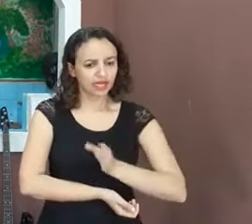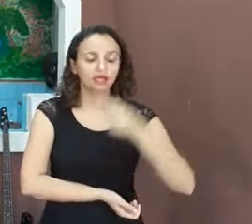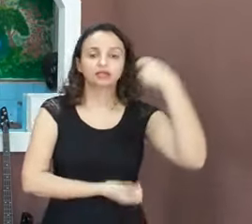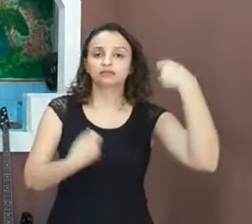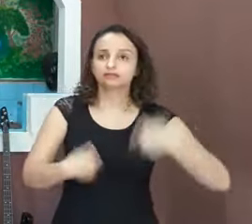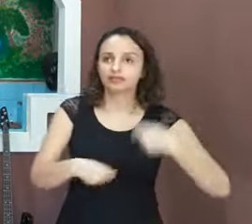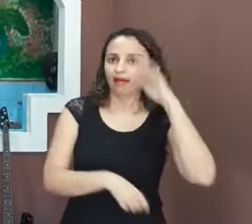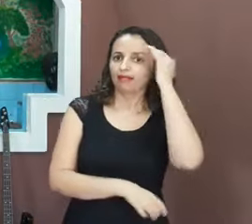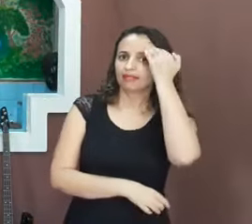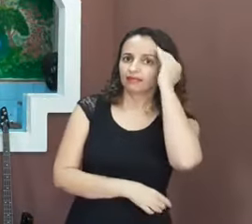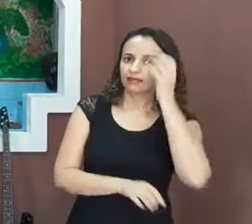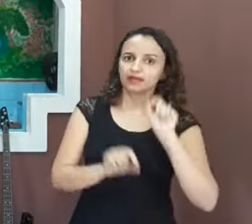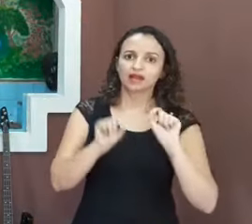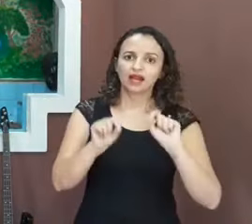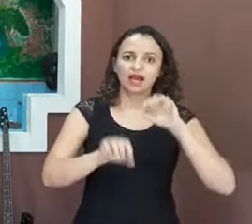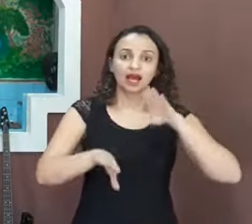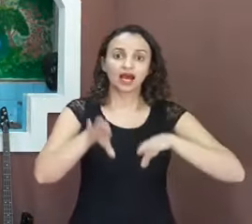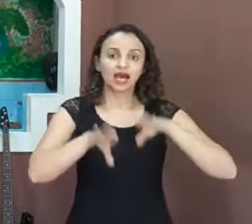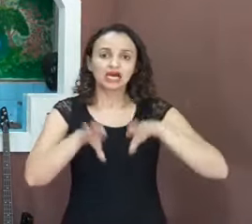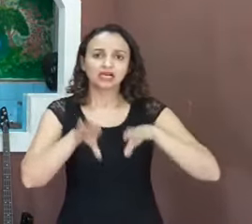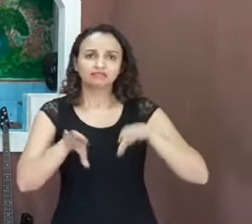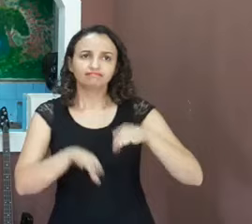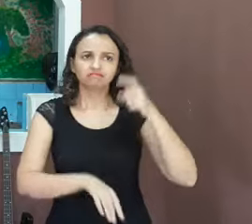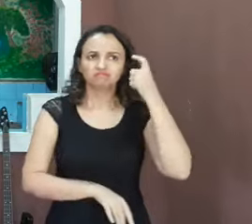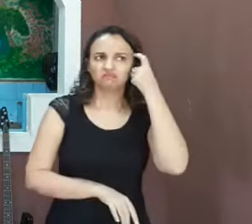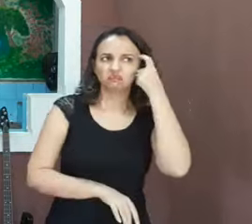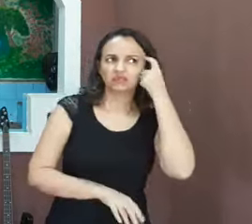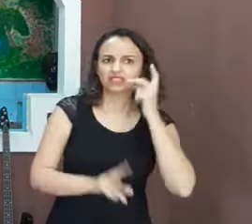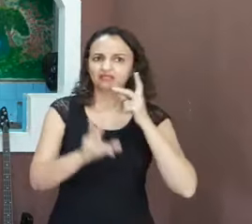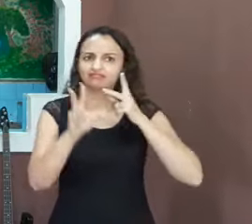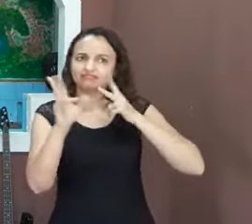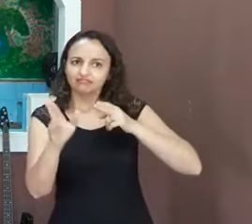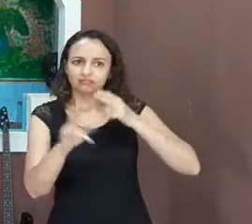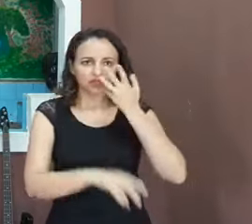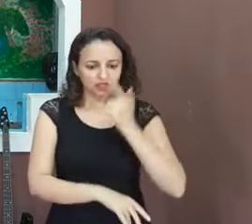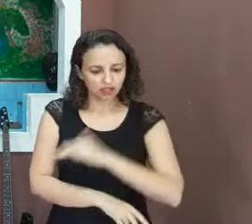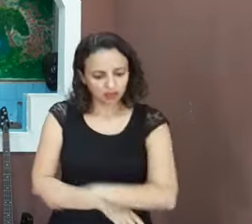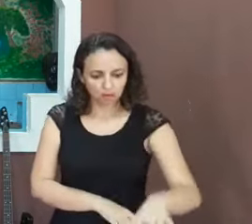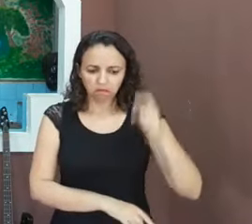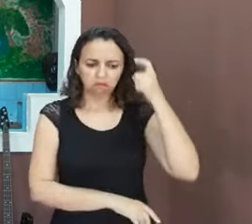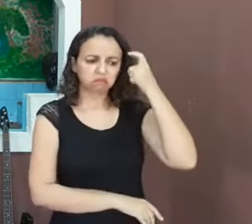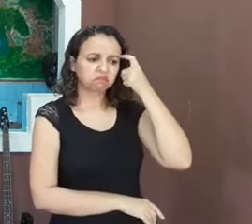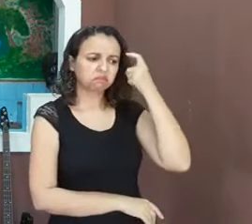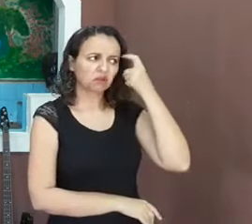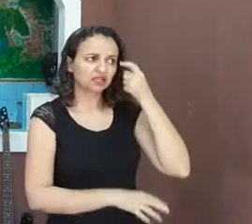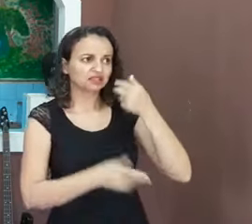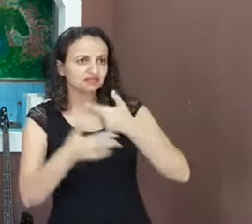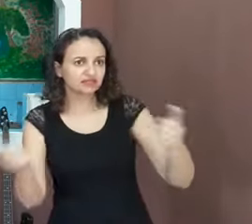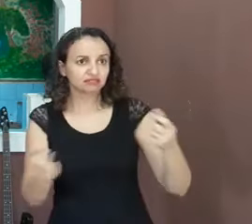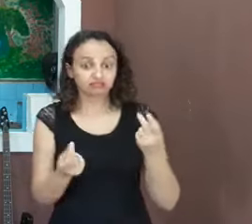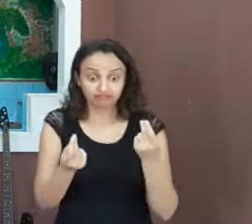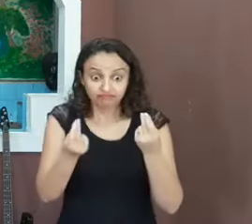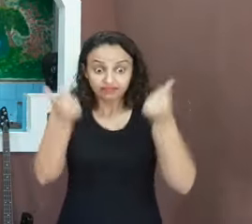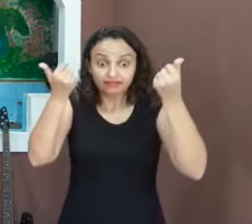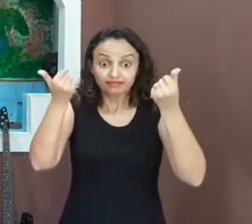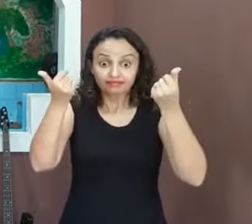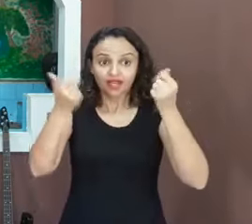essa noção, mas eles continuam às vezes com a ideia de criança. Imagina que as coisas, num piscar de